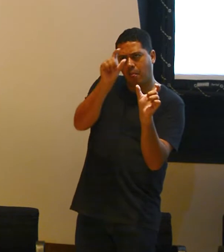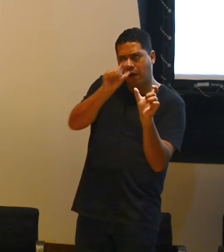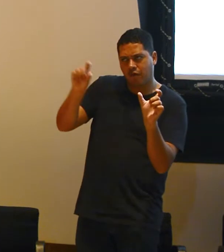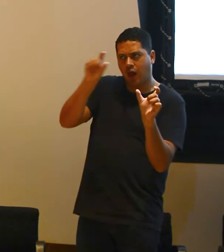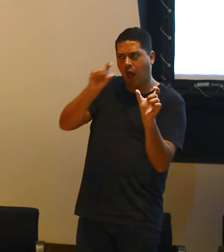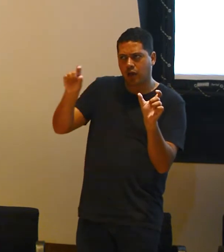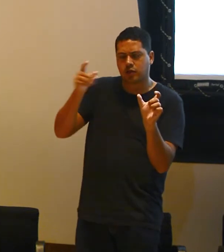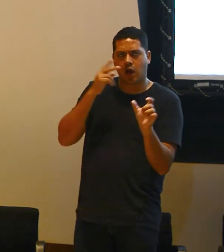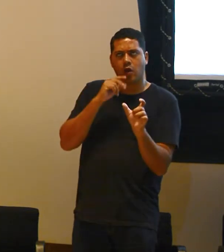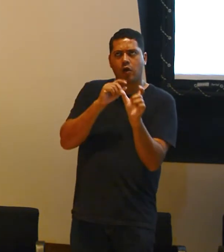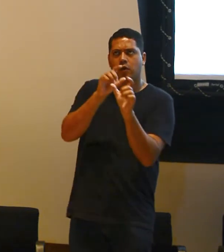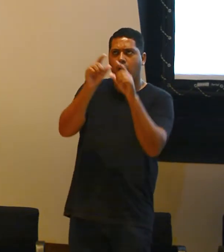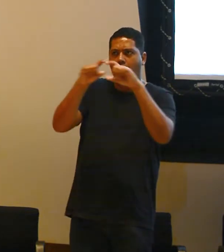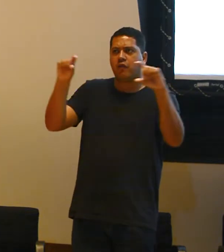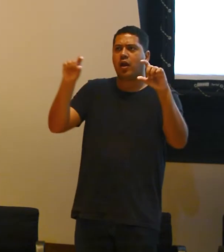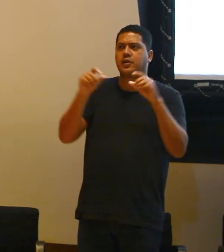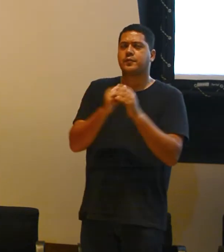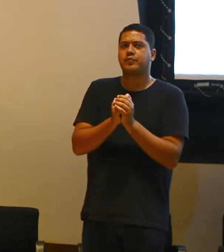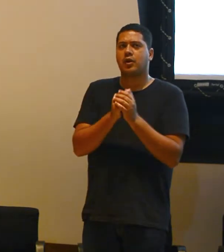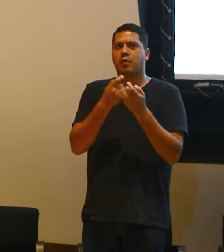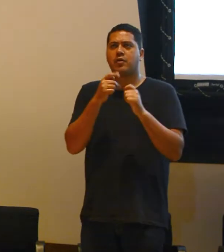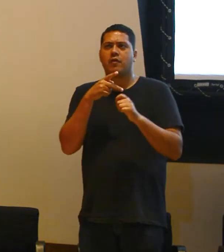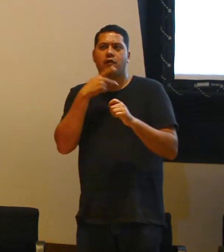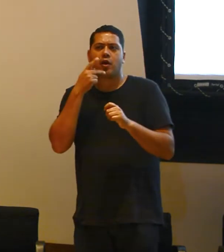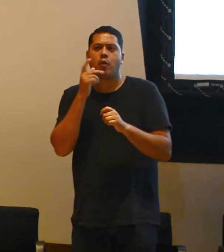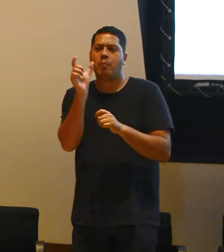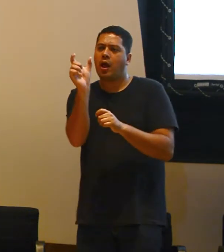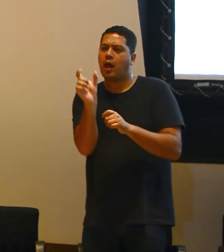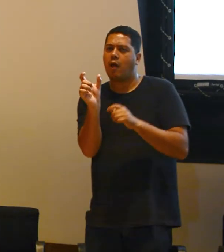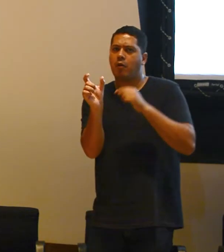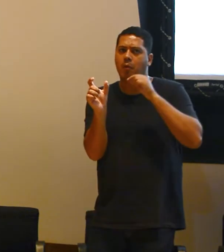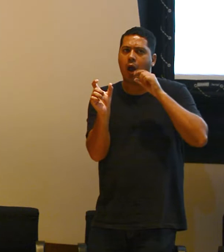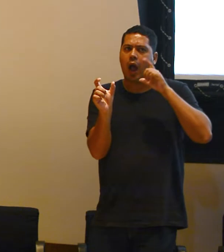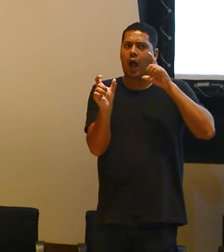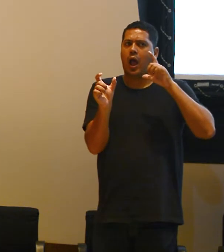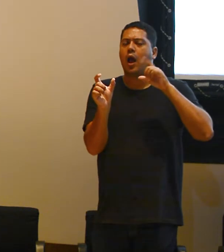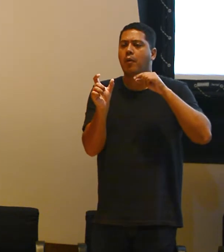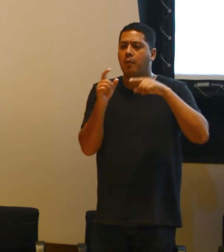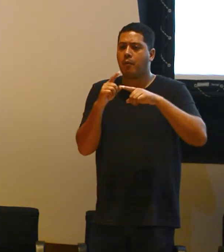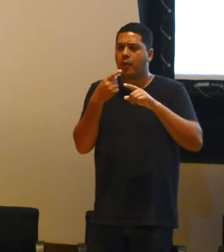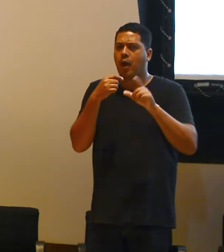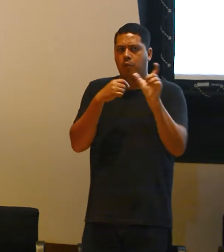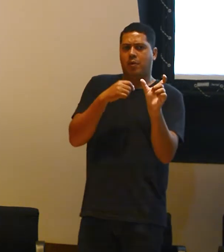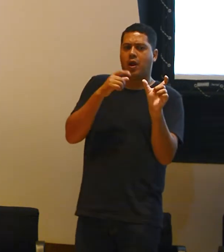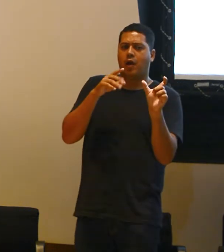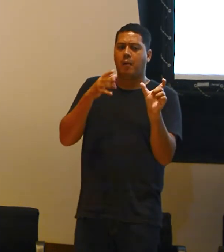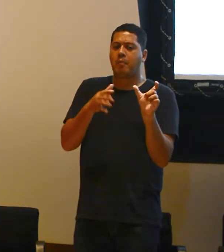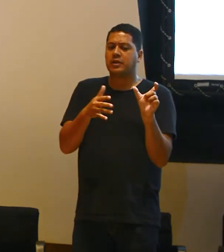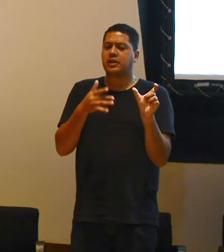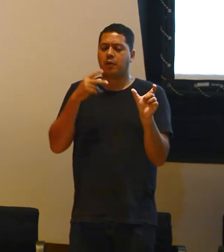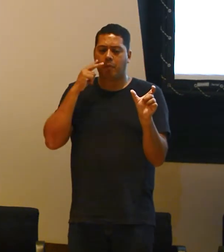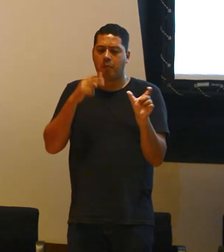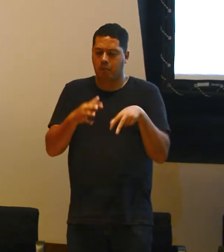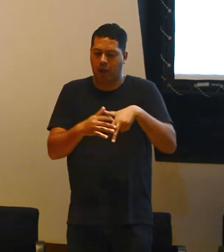dar um destaque, falar uma palavra com entonação diferente, para chamar a atenção desse paciente para essa palavra